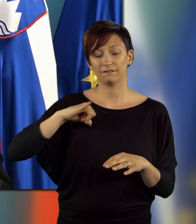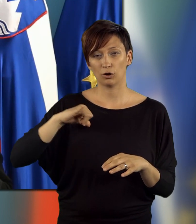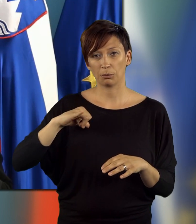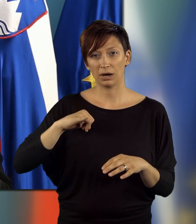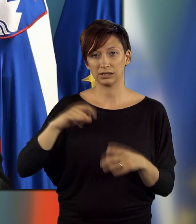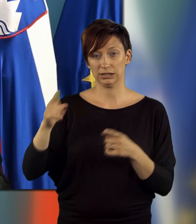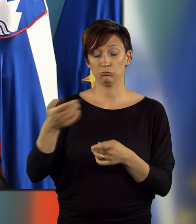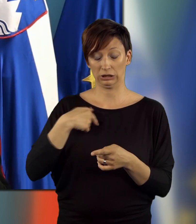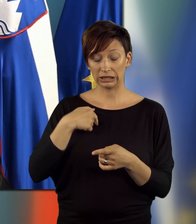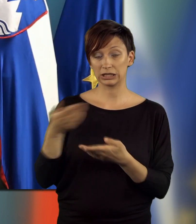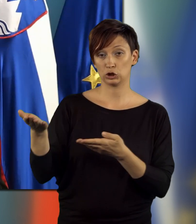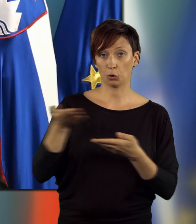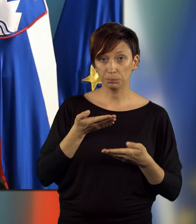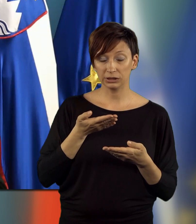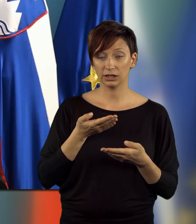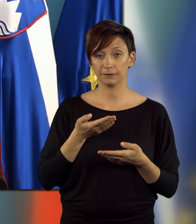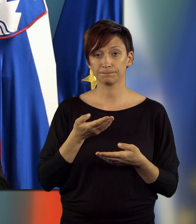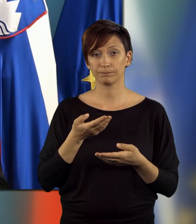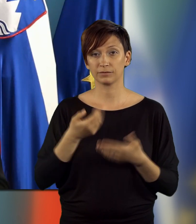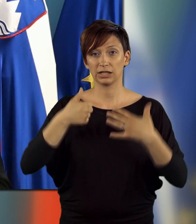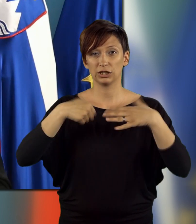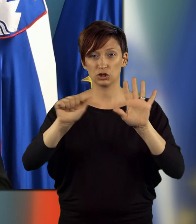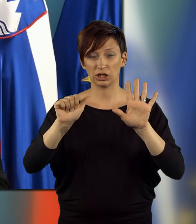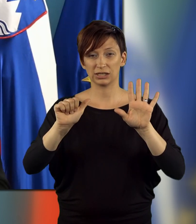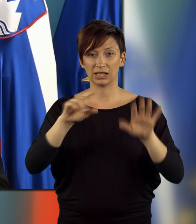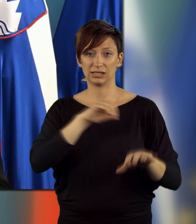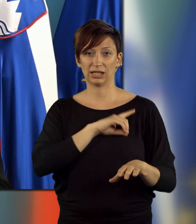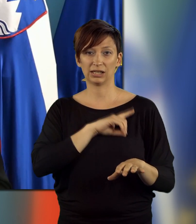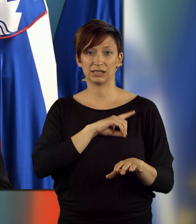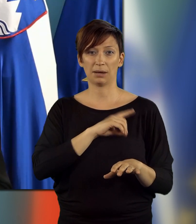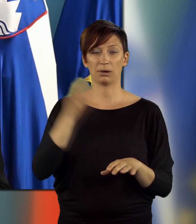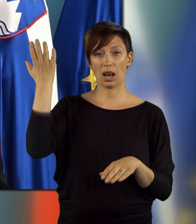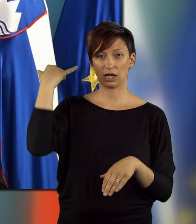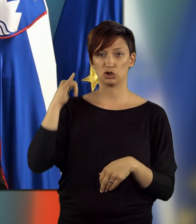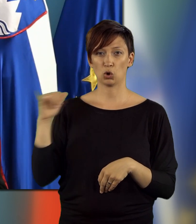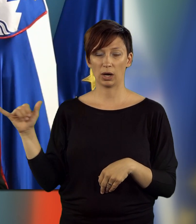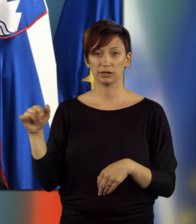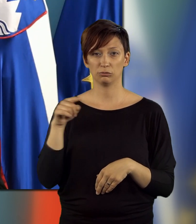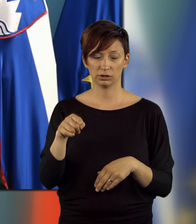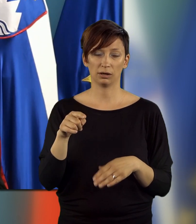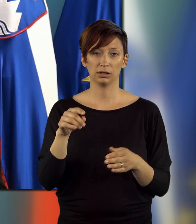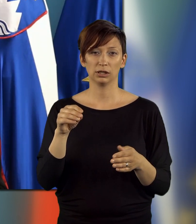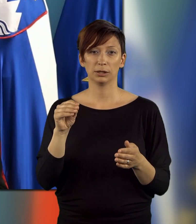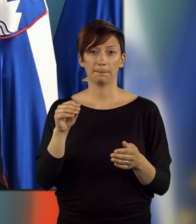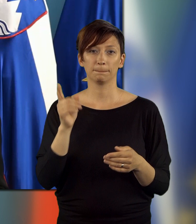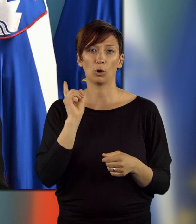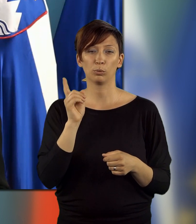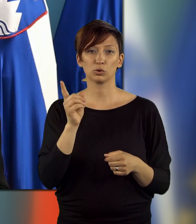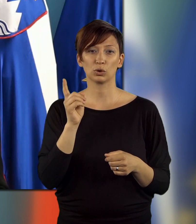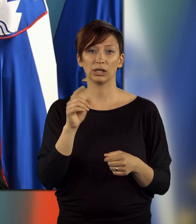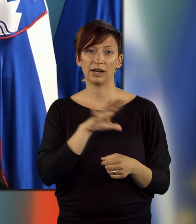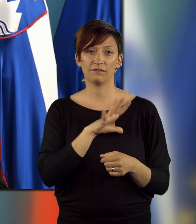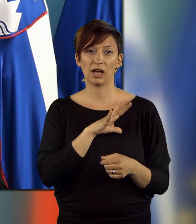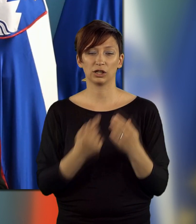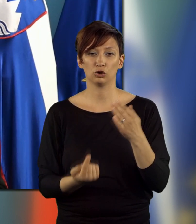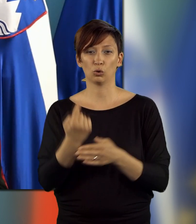informacija, ki sem jo jaz dobila 16. decembra lani, je bil ta opozorilni